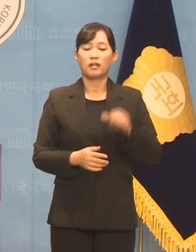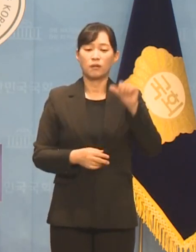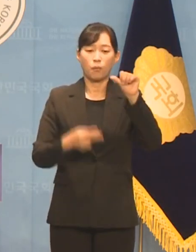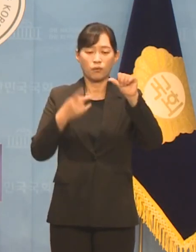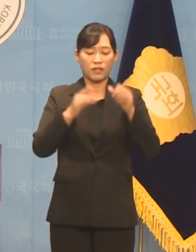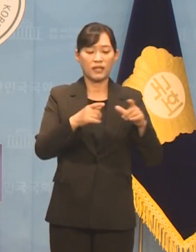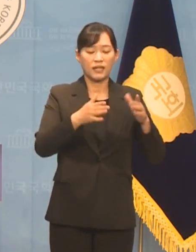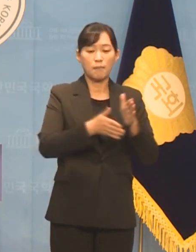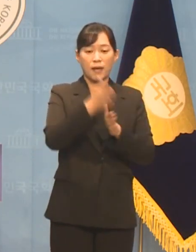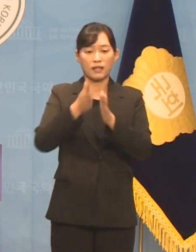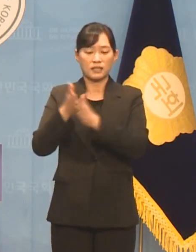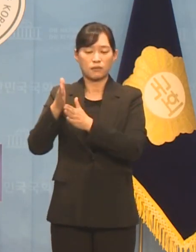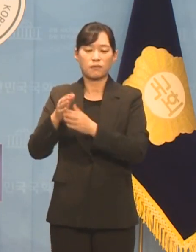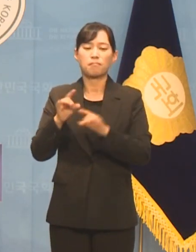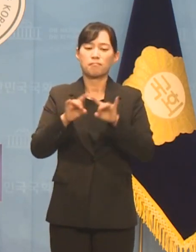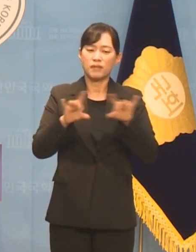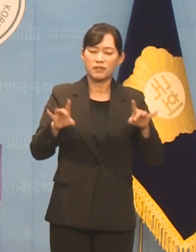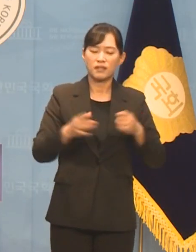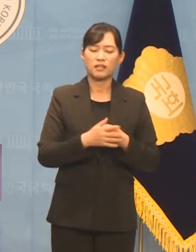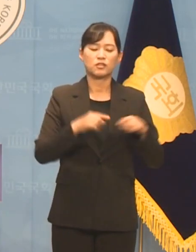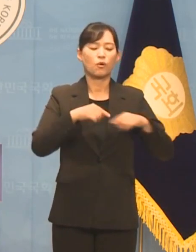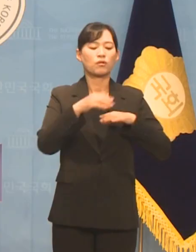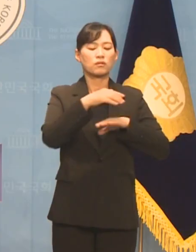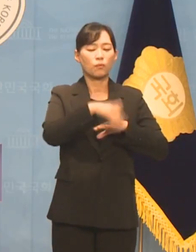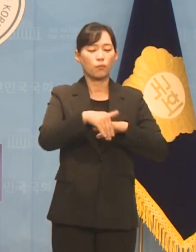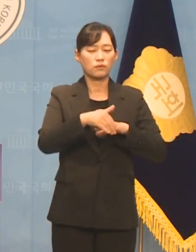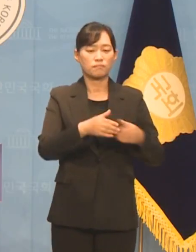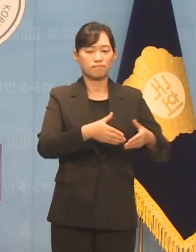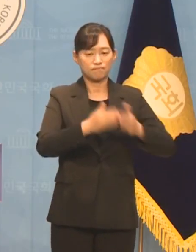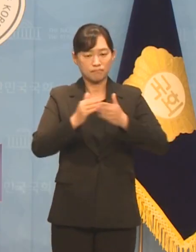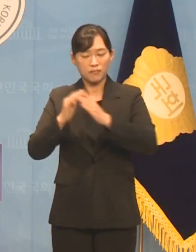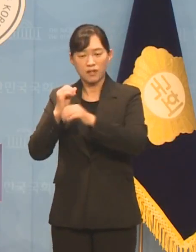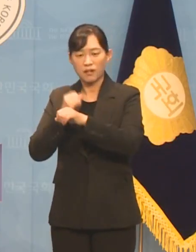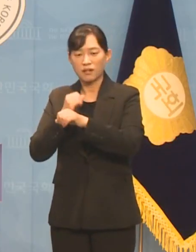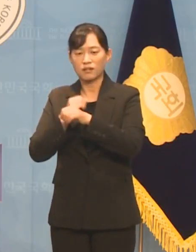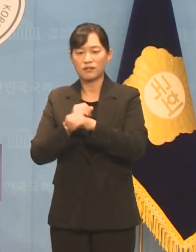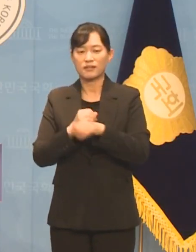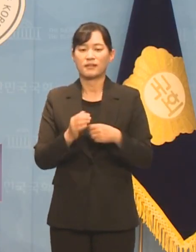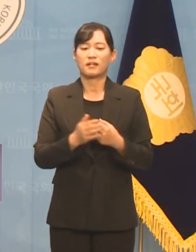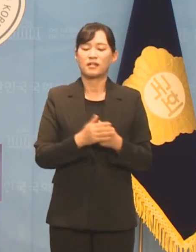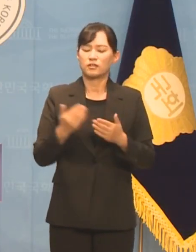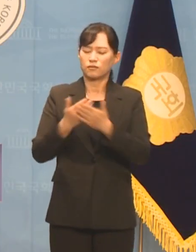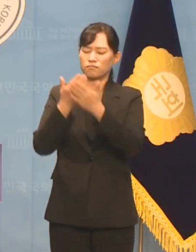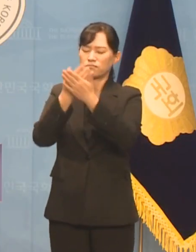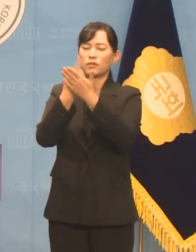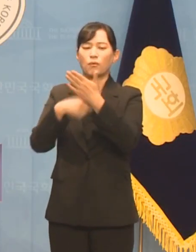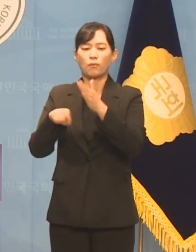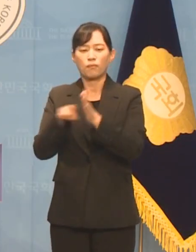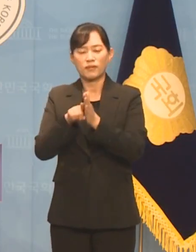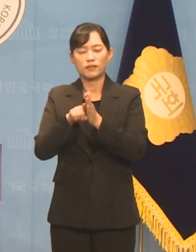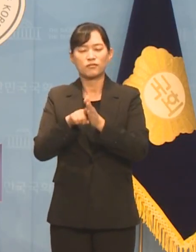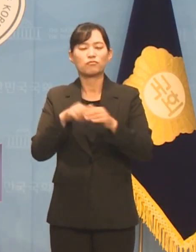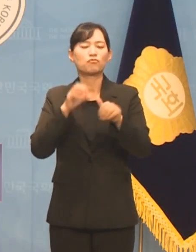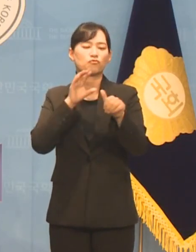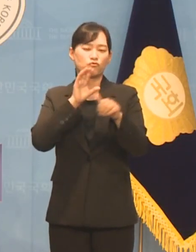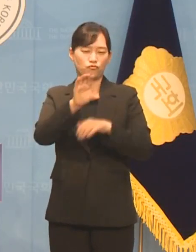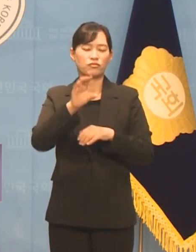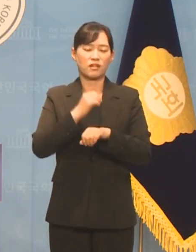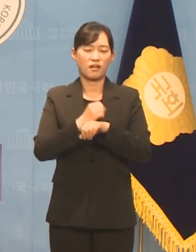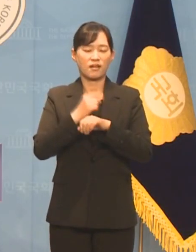메가시티별로 정책 금융기관을 설립해 투자 활성화 및 초광역별 성장을 위한 전략 투자를